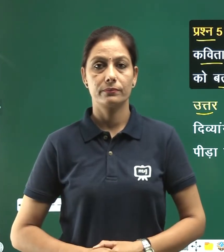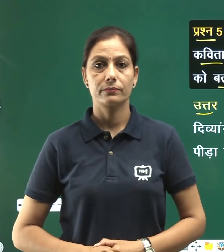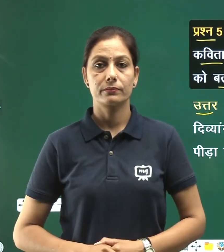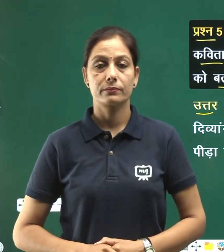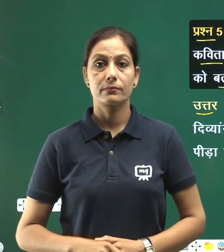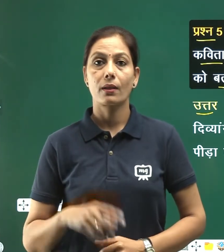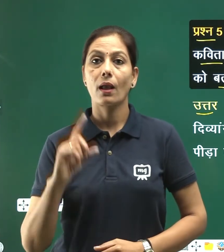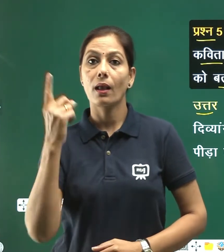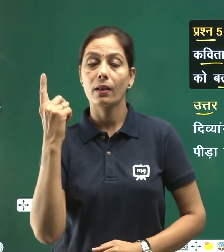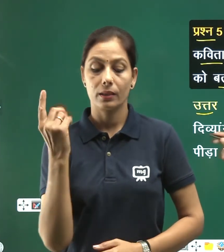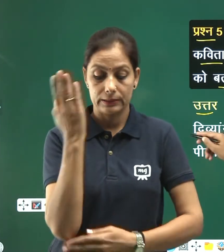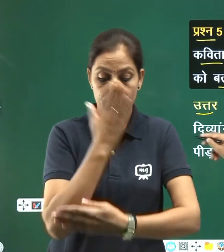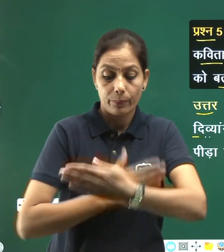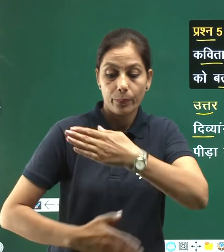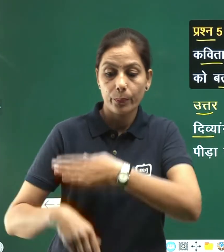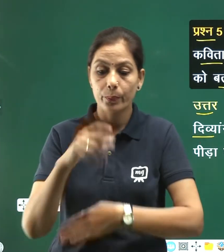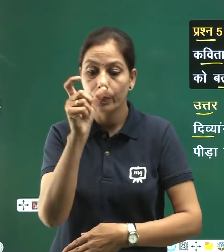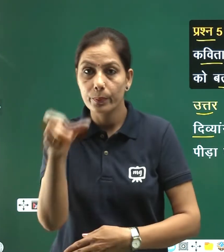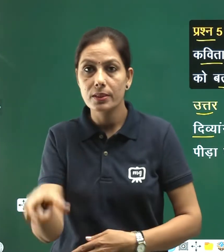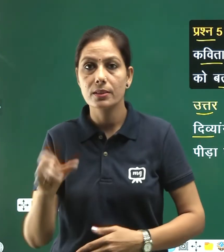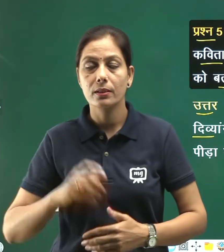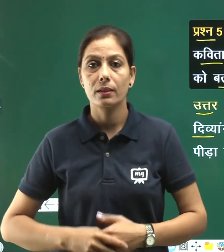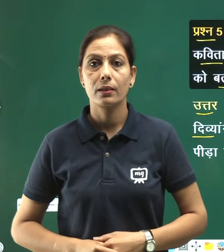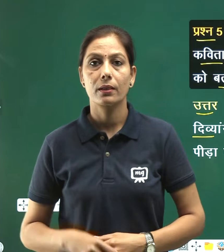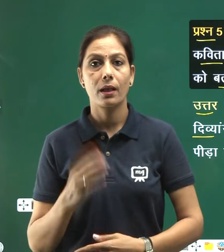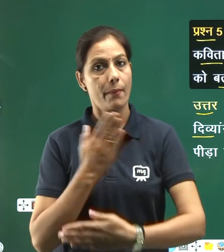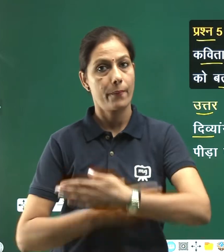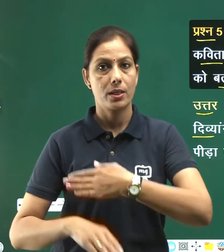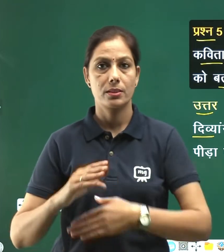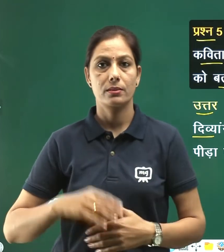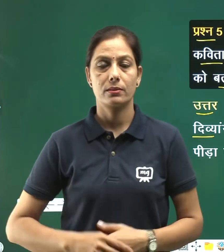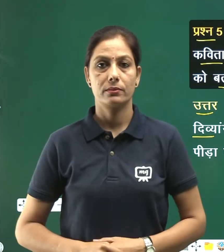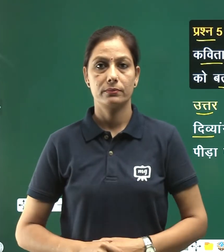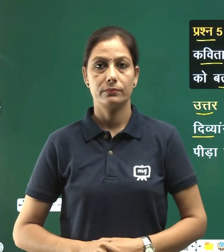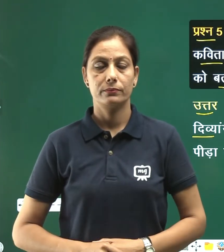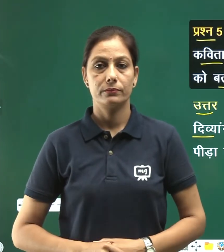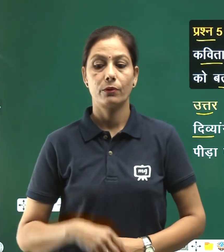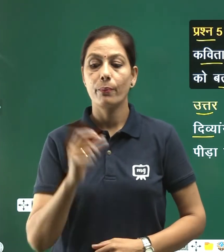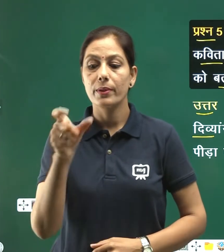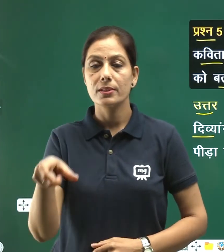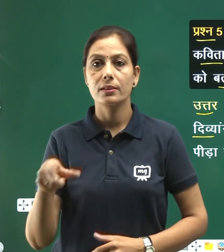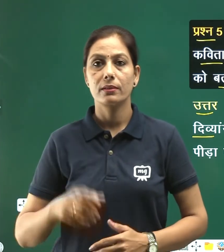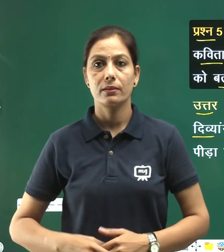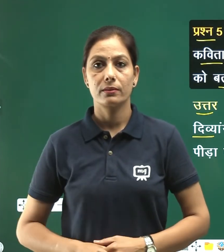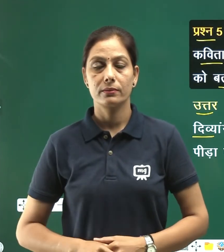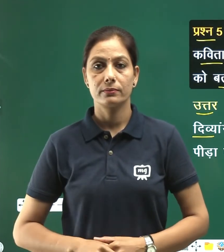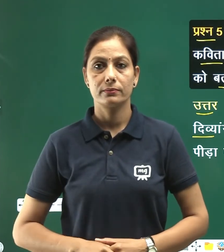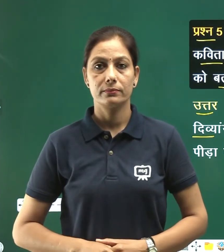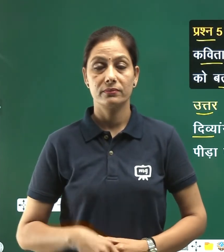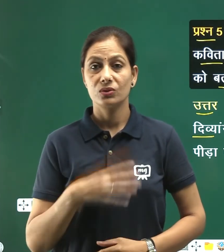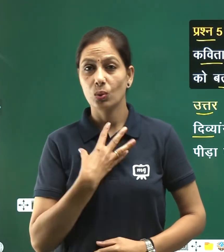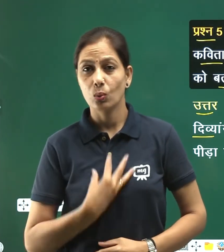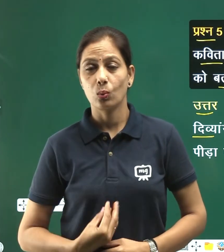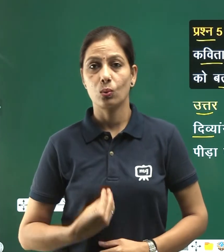एक दिव्यांग अर्थात अपाहिज व्यक्ति की पीड़ा